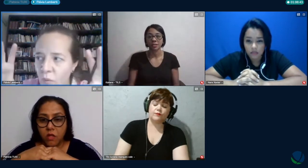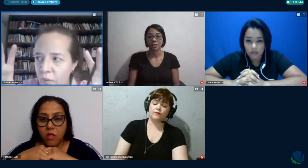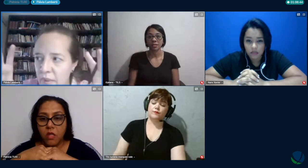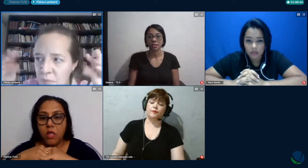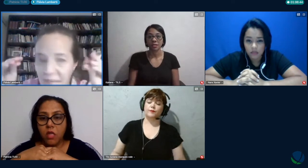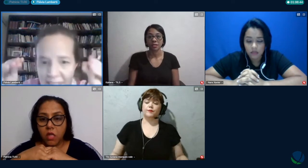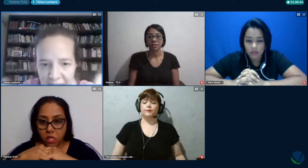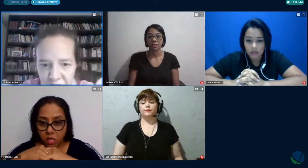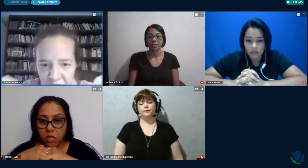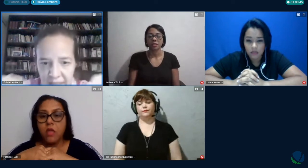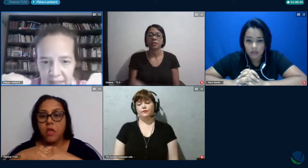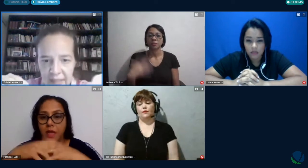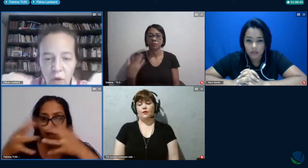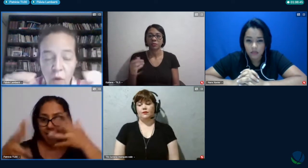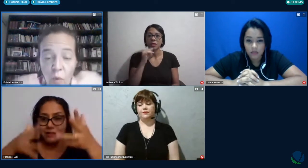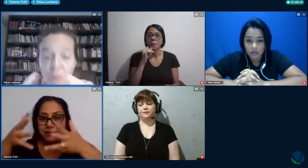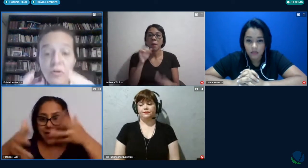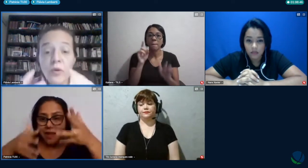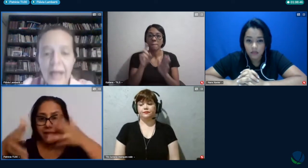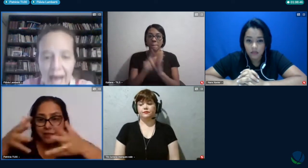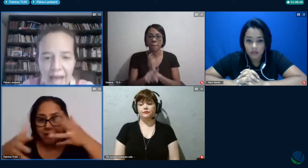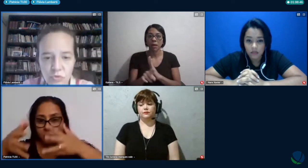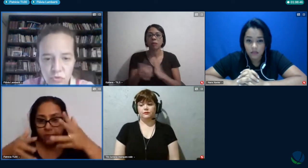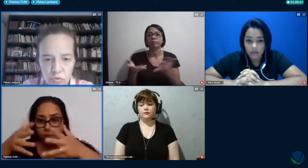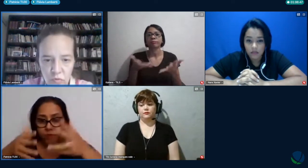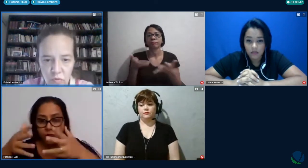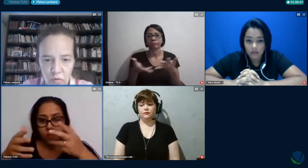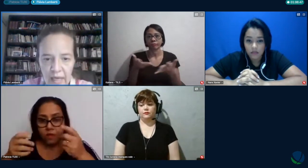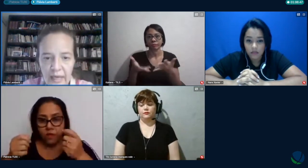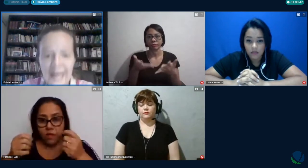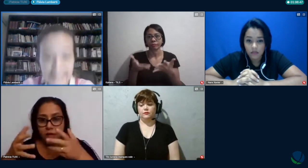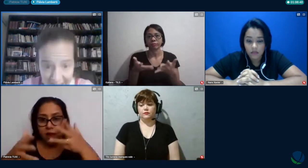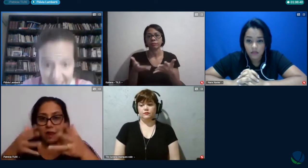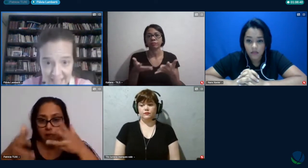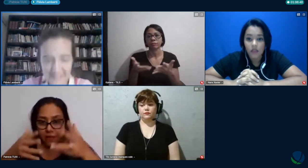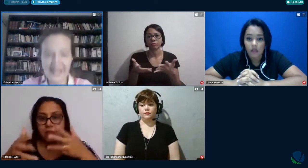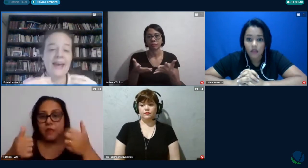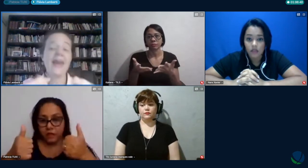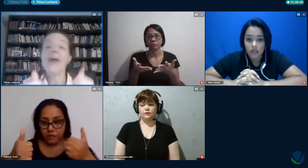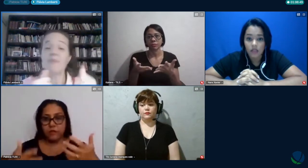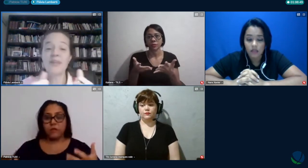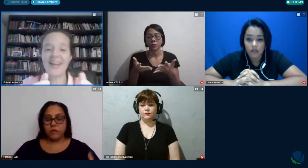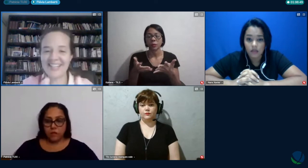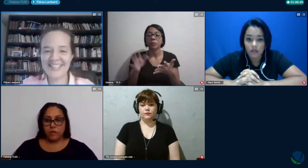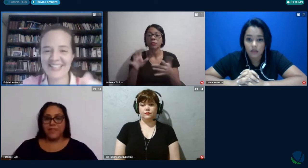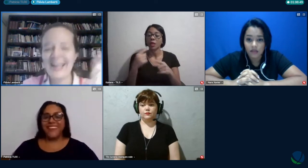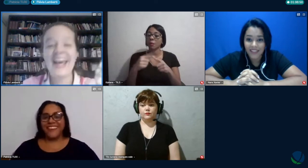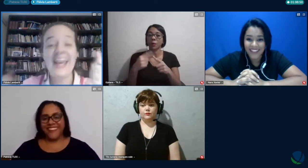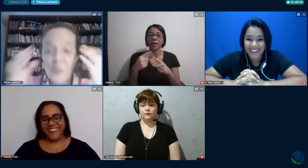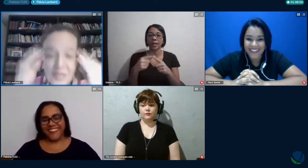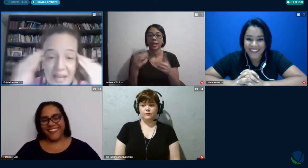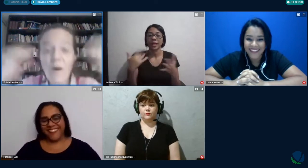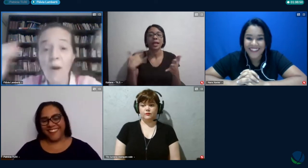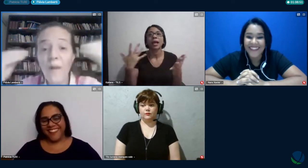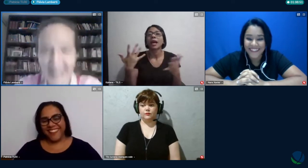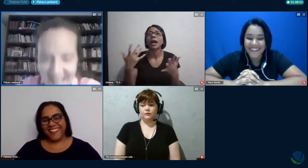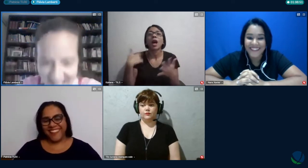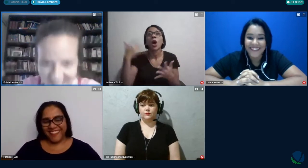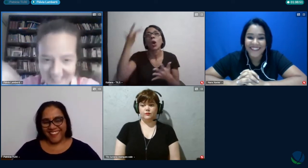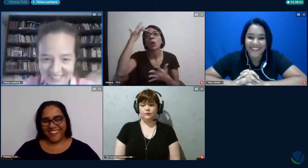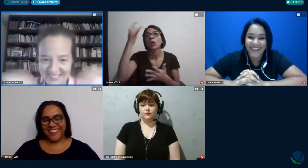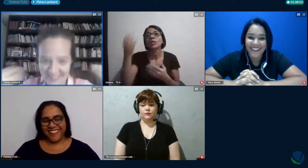questão específica aqui, qual foi o caso? Hã? Ela sinaliza, é porque eu não sei qual